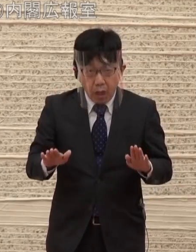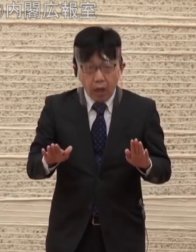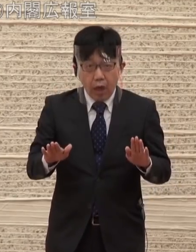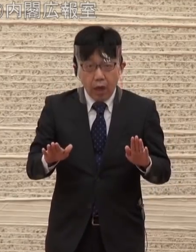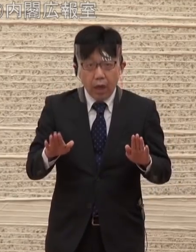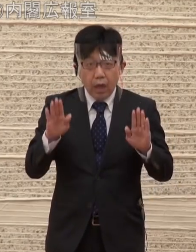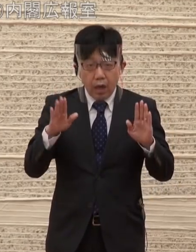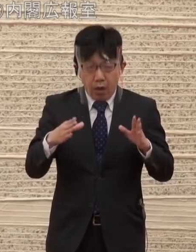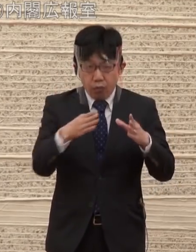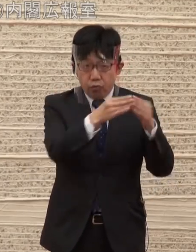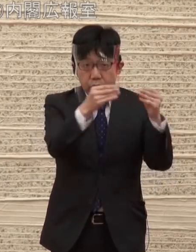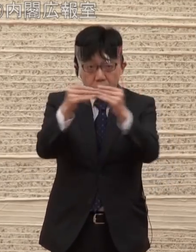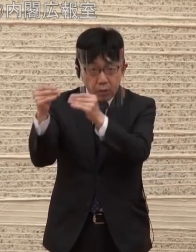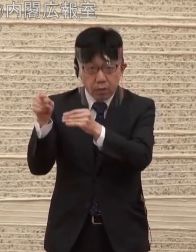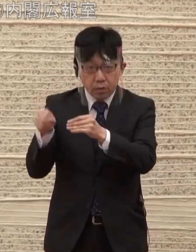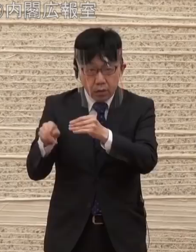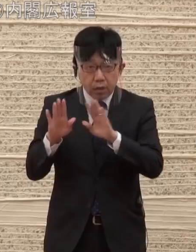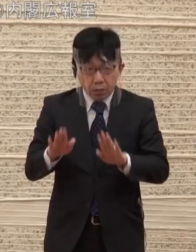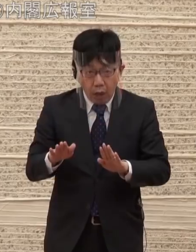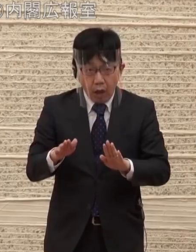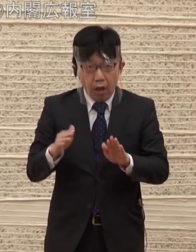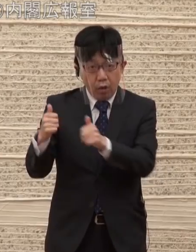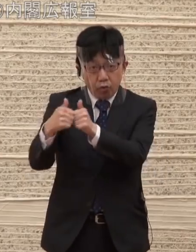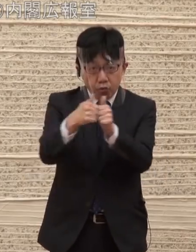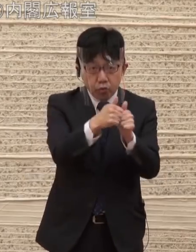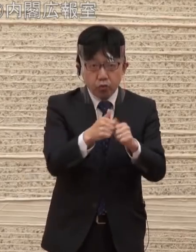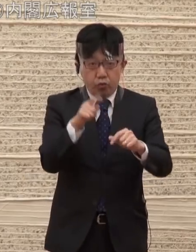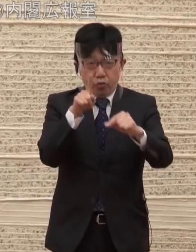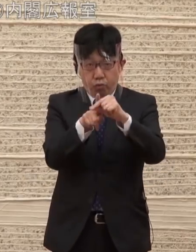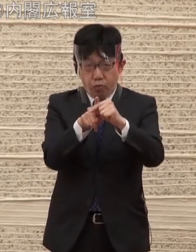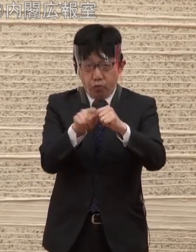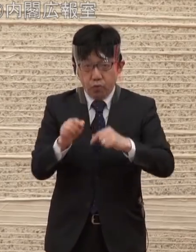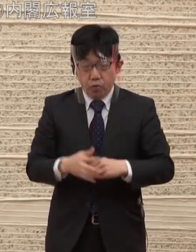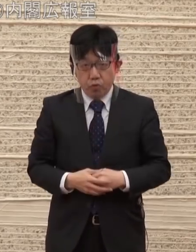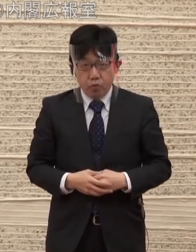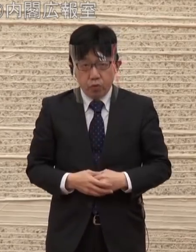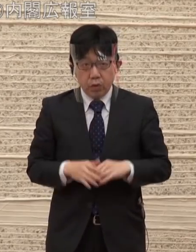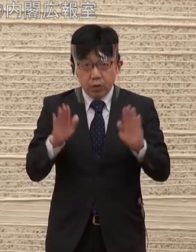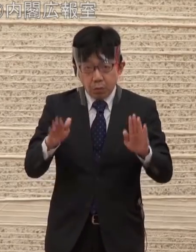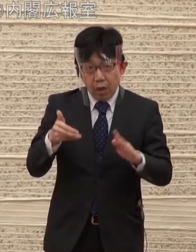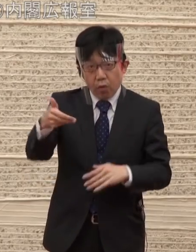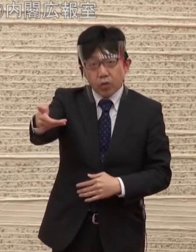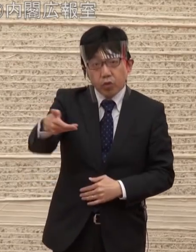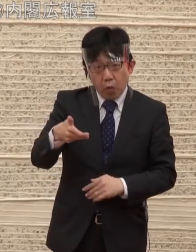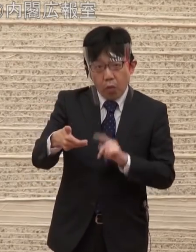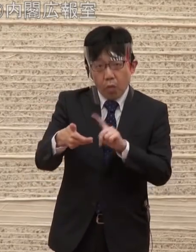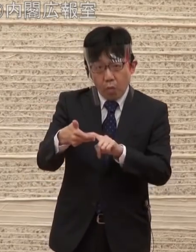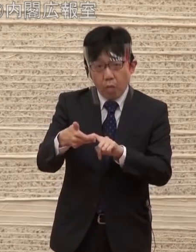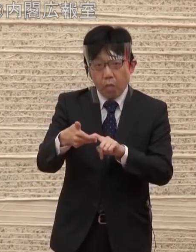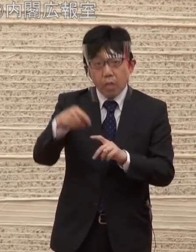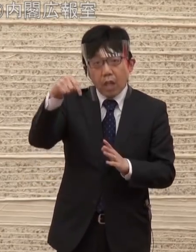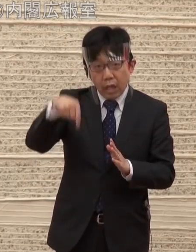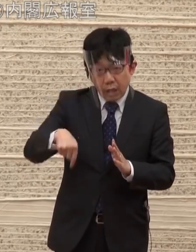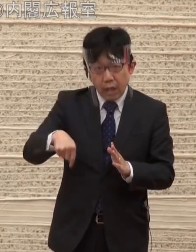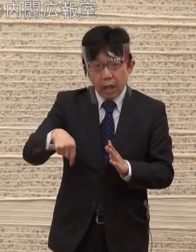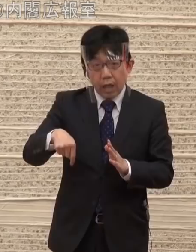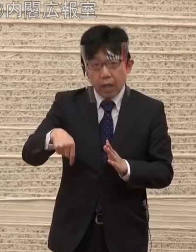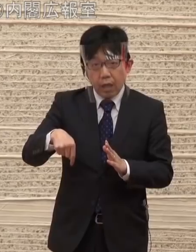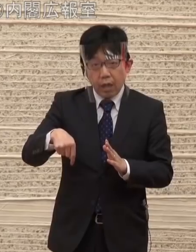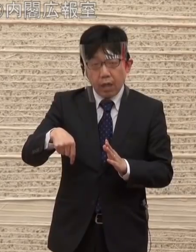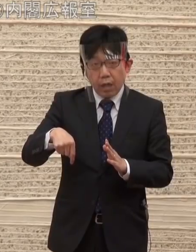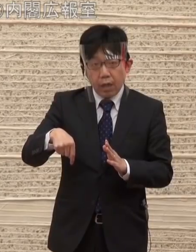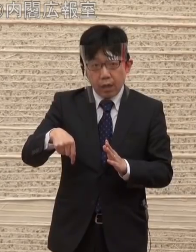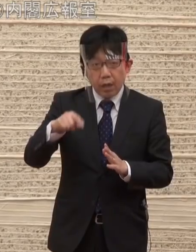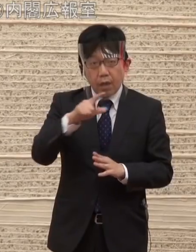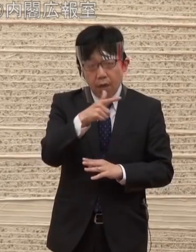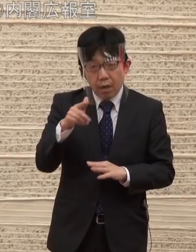国と調整中であるということ方であります今ご質問になれたら中で規定上最大のさまざまな